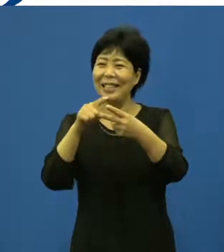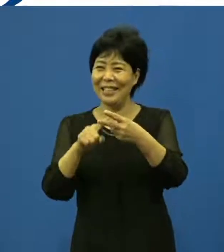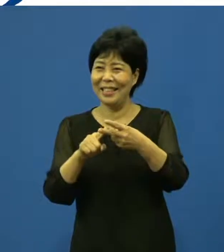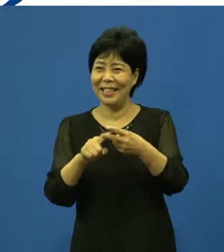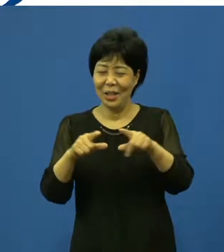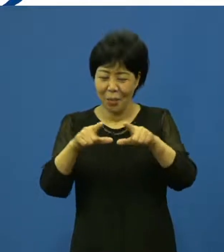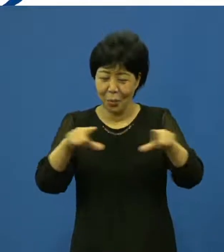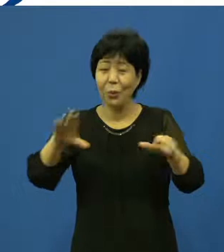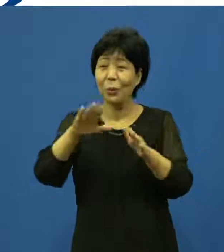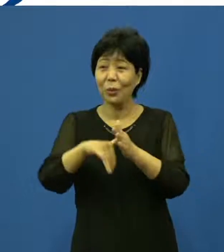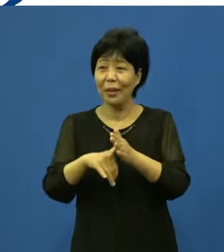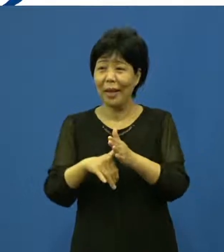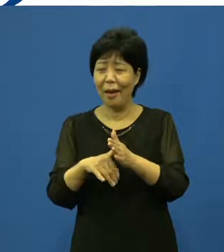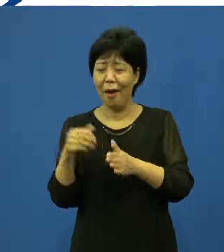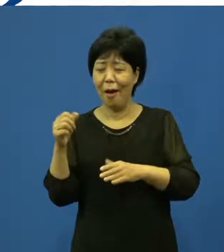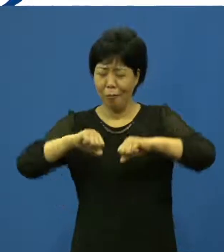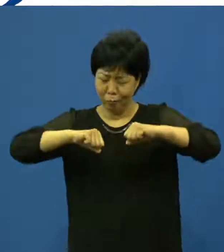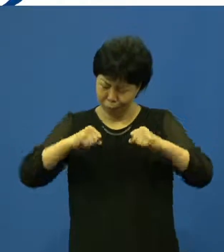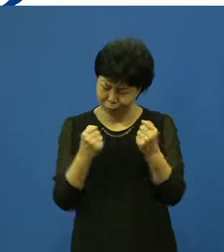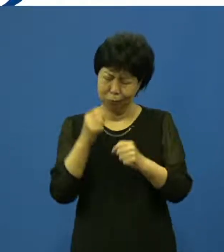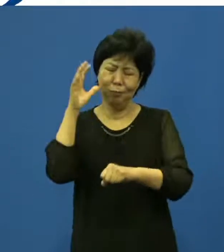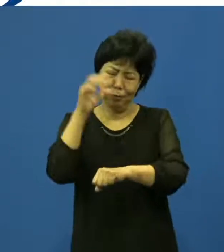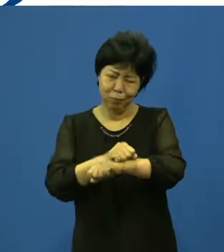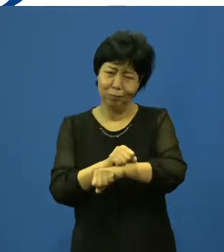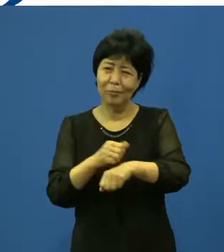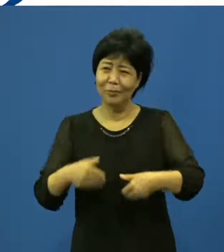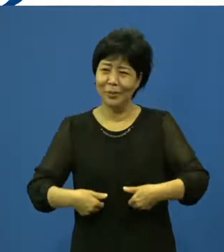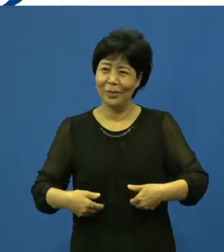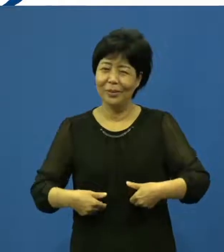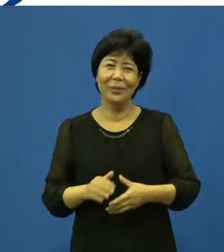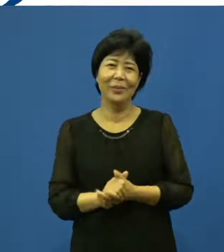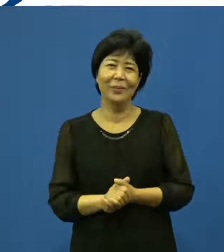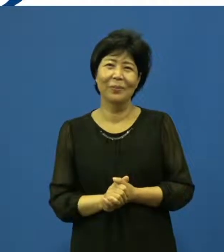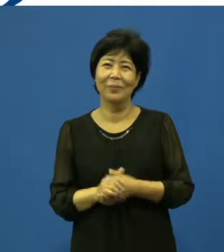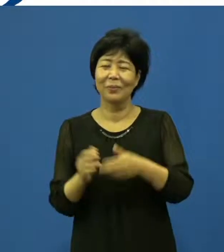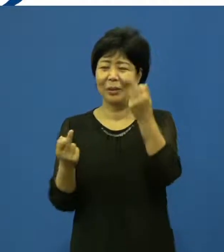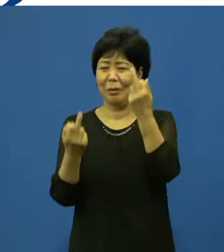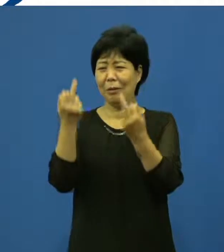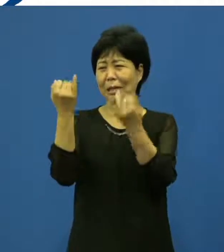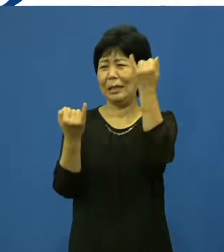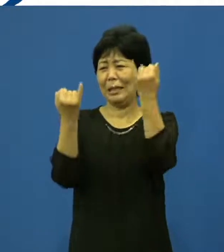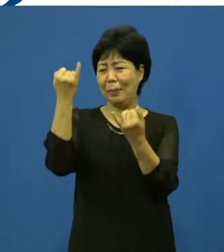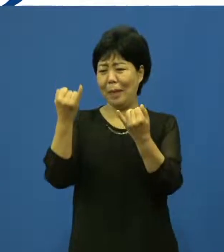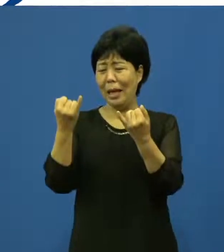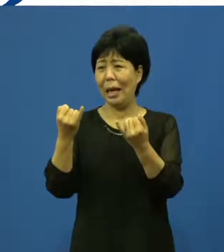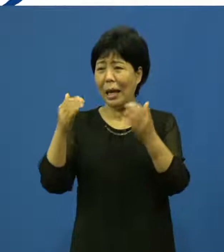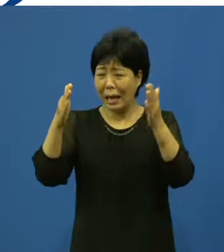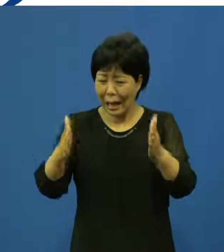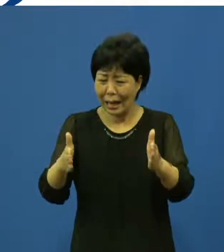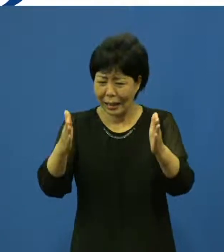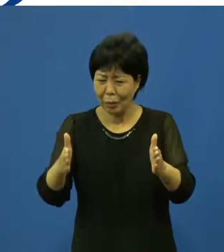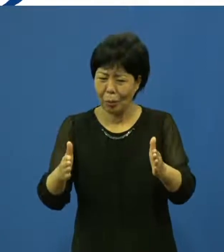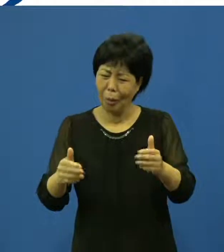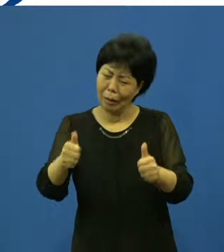평소에 말을 잘 들어야 돼요. 형제가 여럿 있으면 눈에 보이지 않는 충성 경쟁을 해야 됩니다.